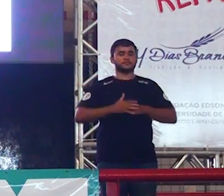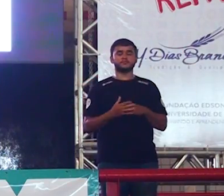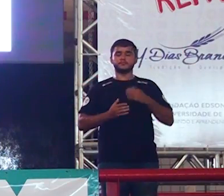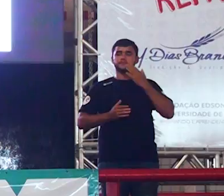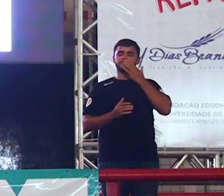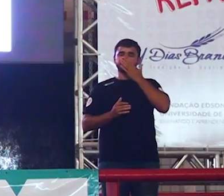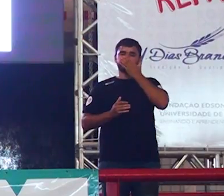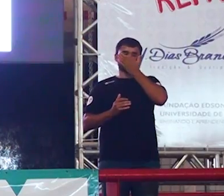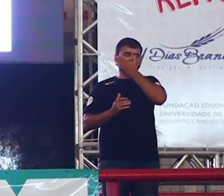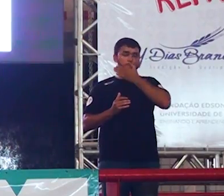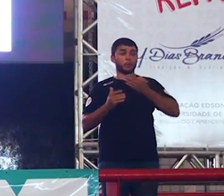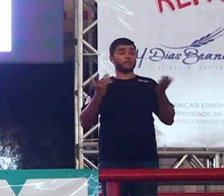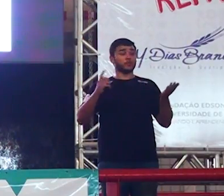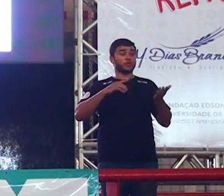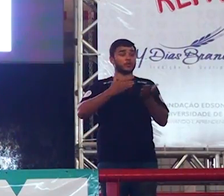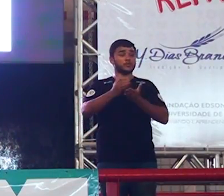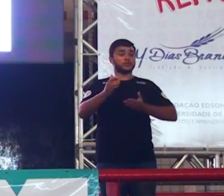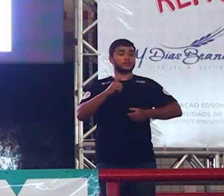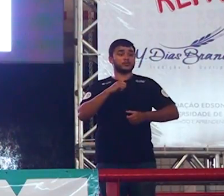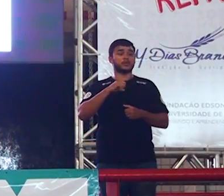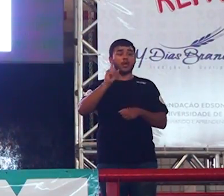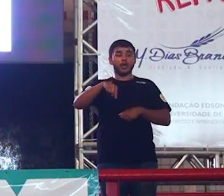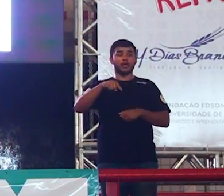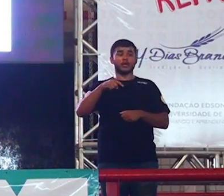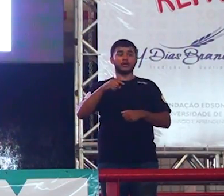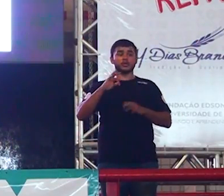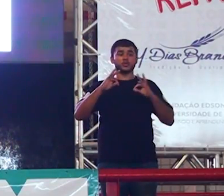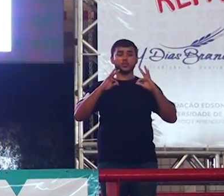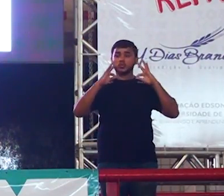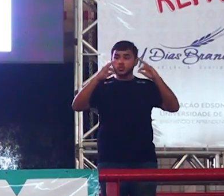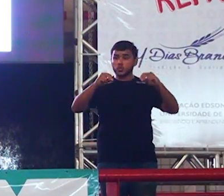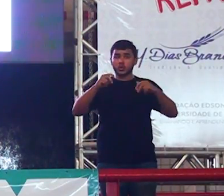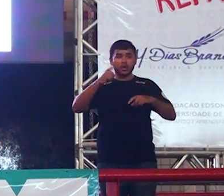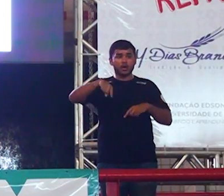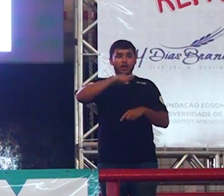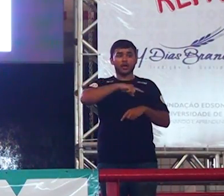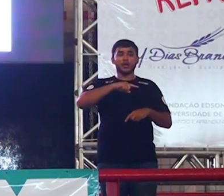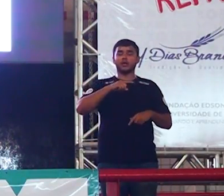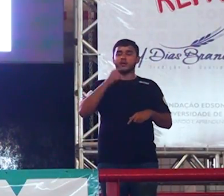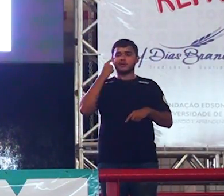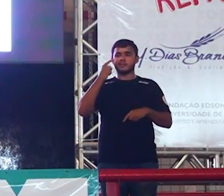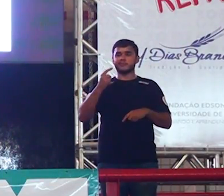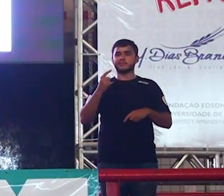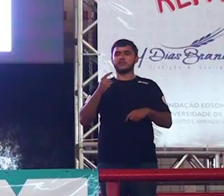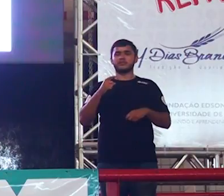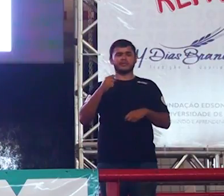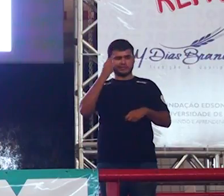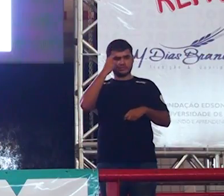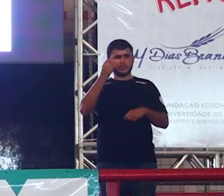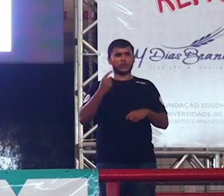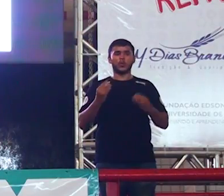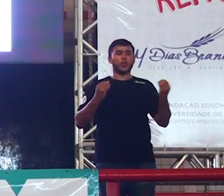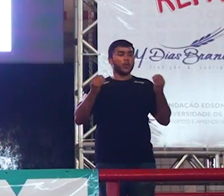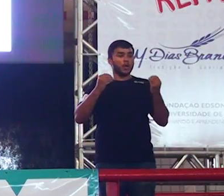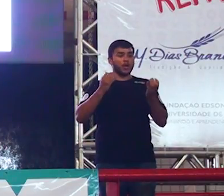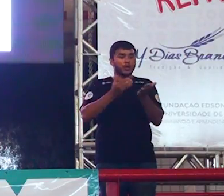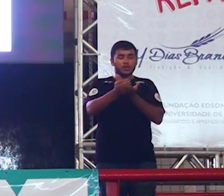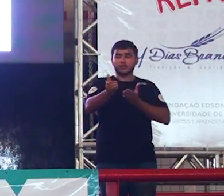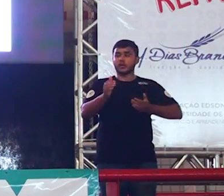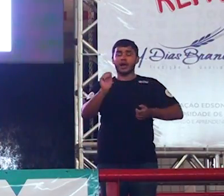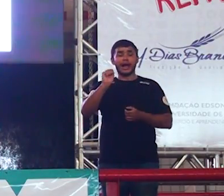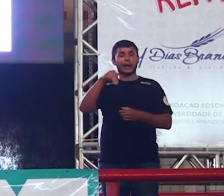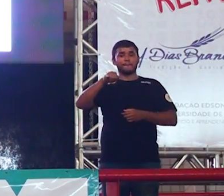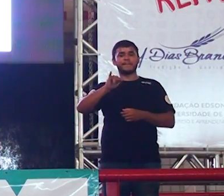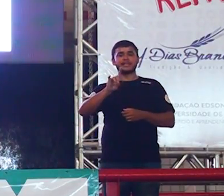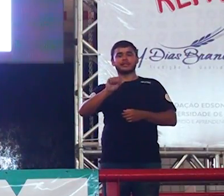Essa tuba vai se conectar ao útero. A estrutura fecundada, quando chega no útero, você vai ter Você vai ter a